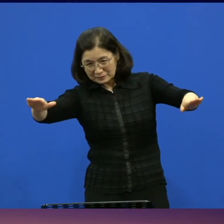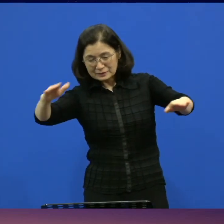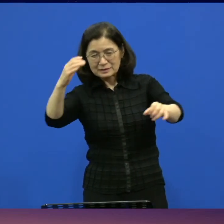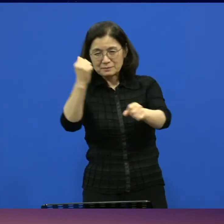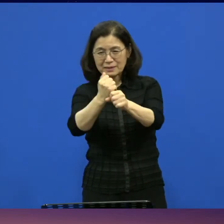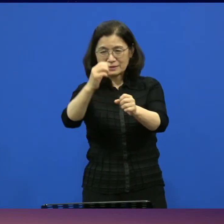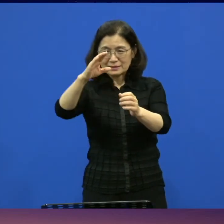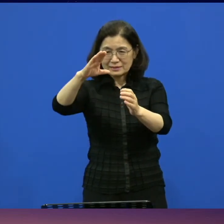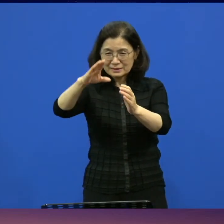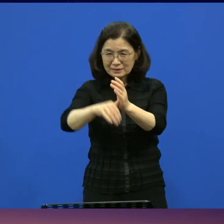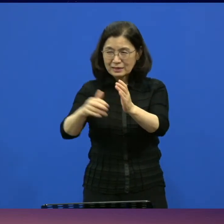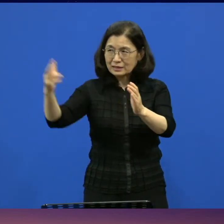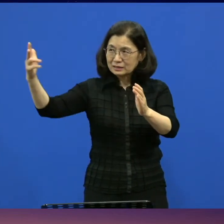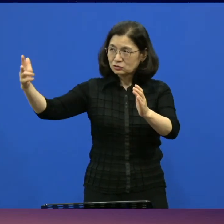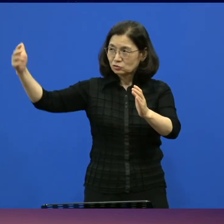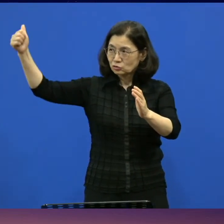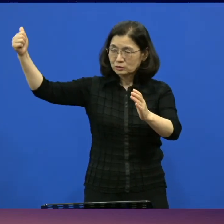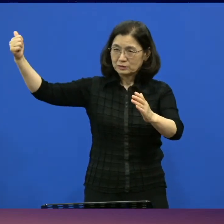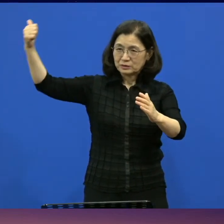오시게.